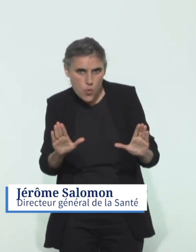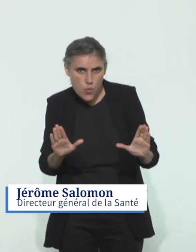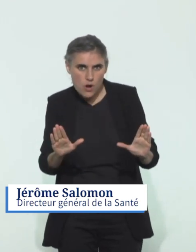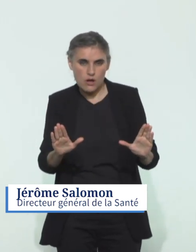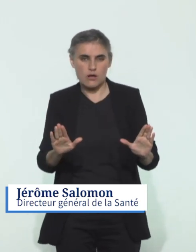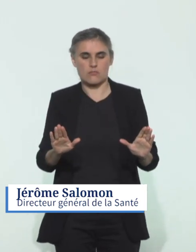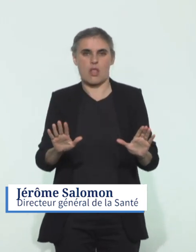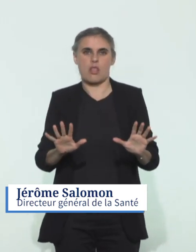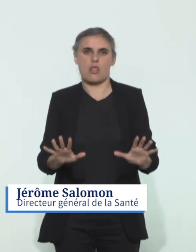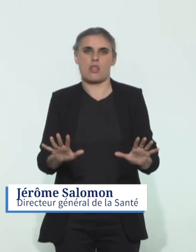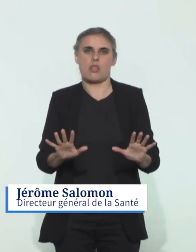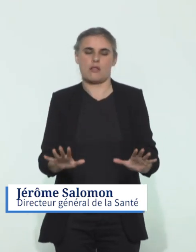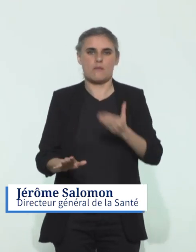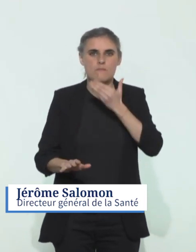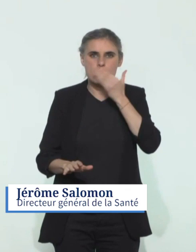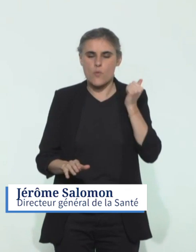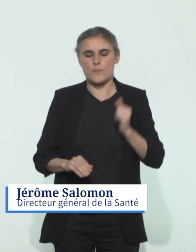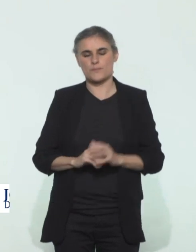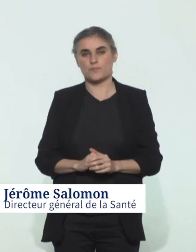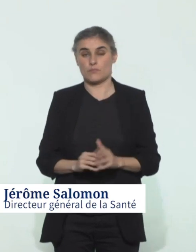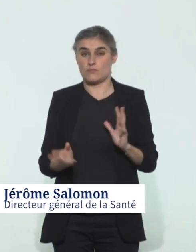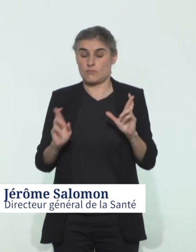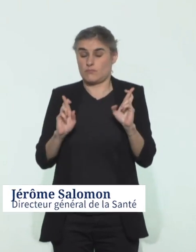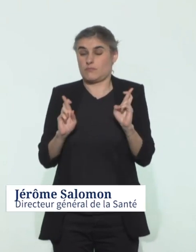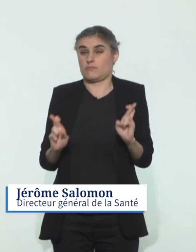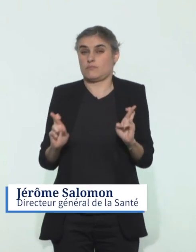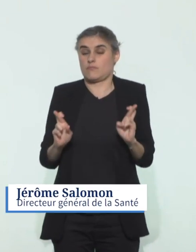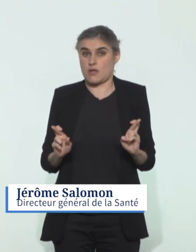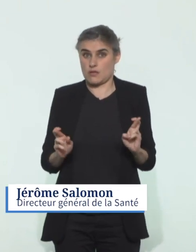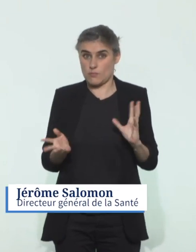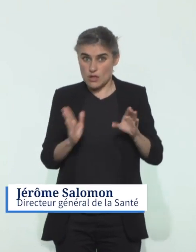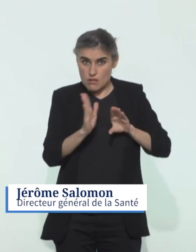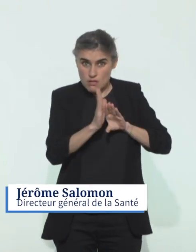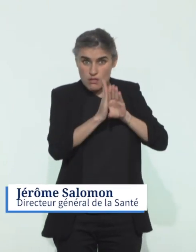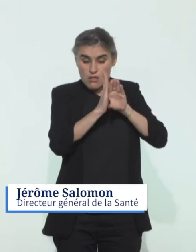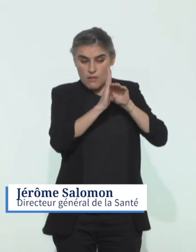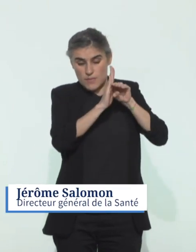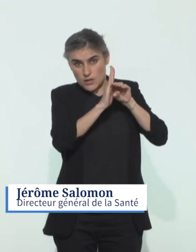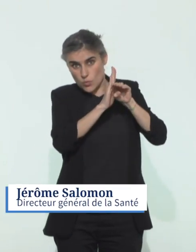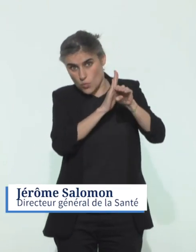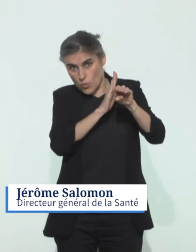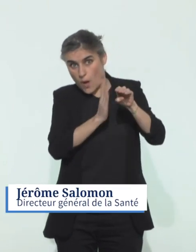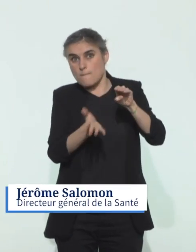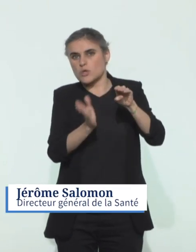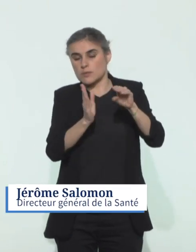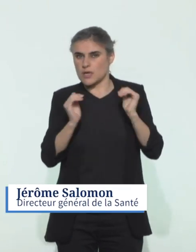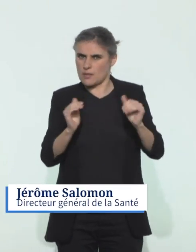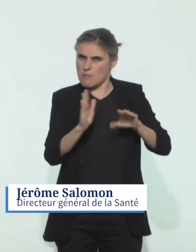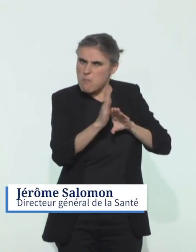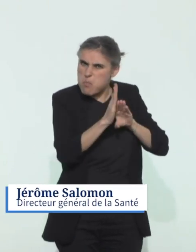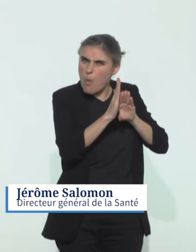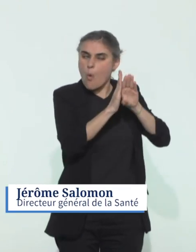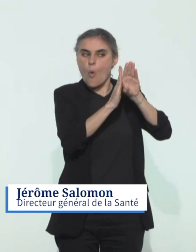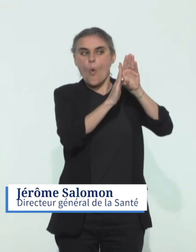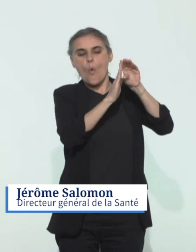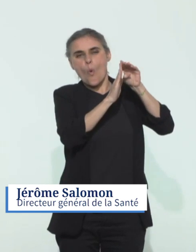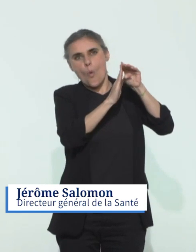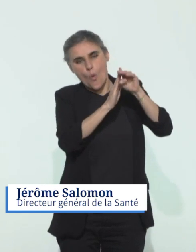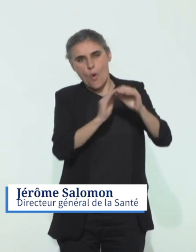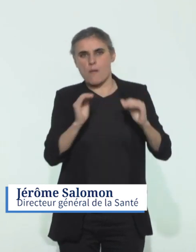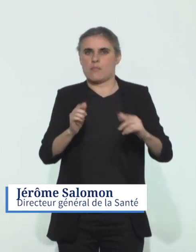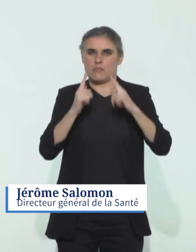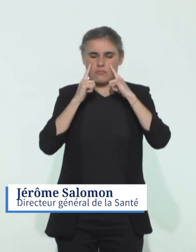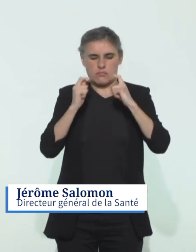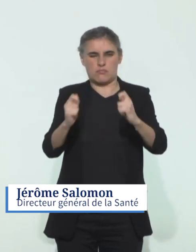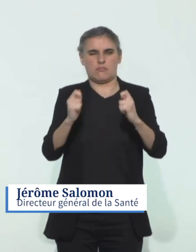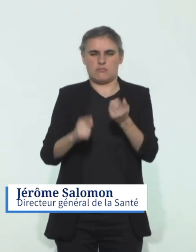fois. On peut donc espérer un plateau, mais c'est un plateau très haut et il faut rester extrêmement